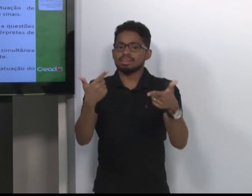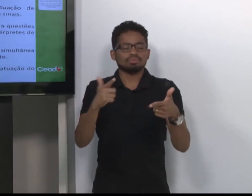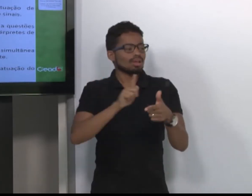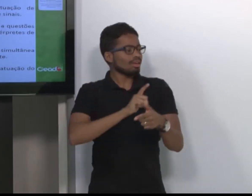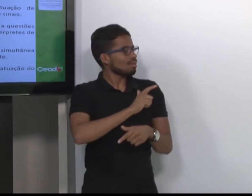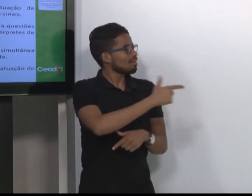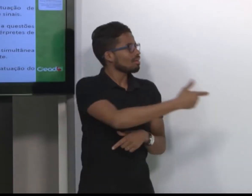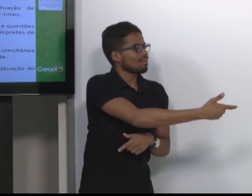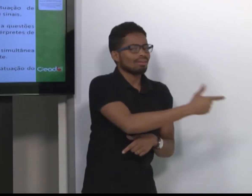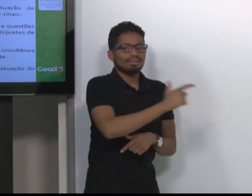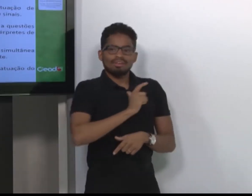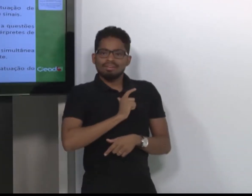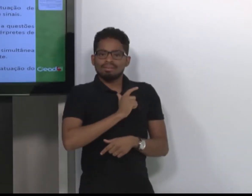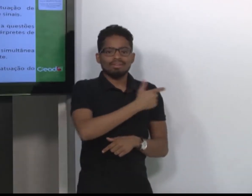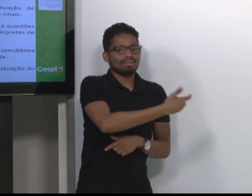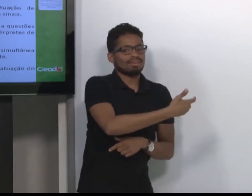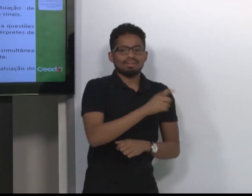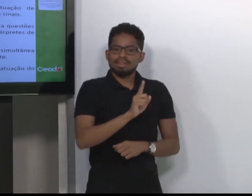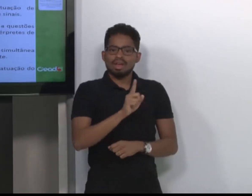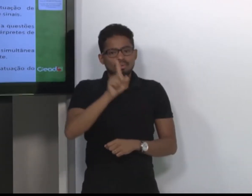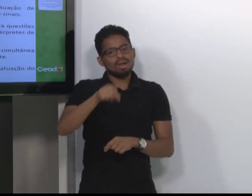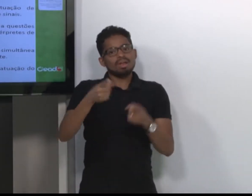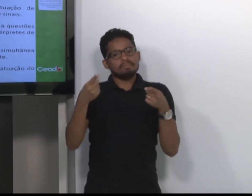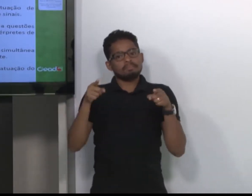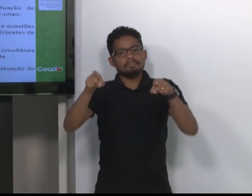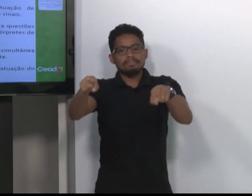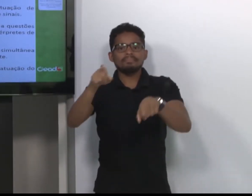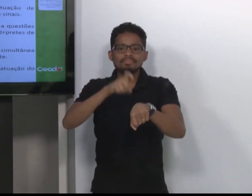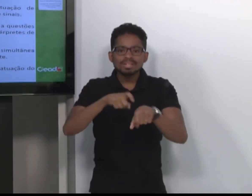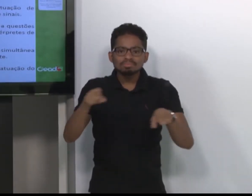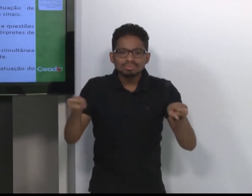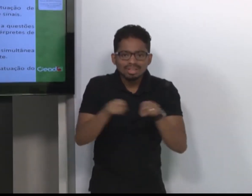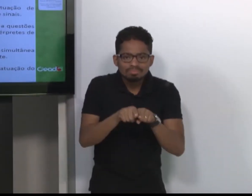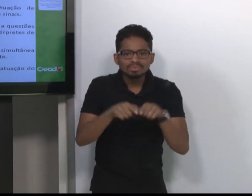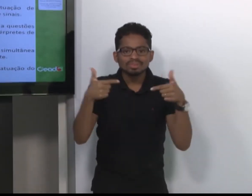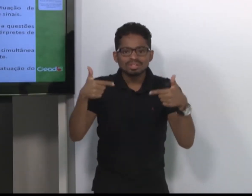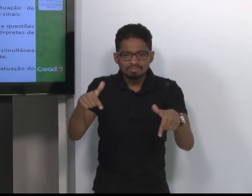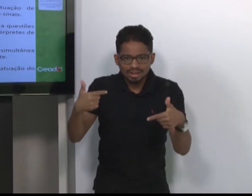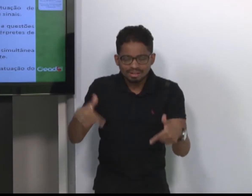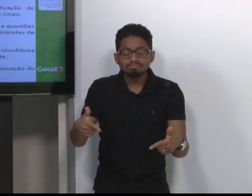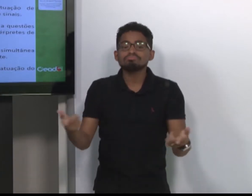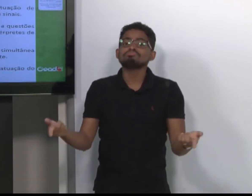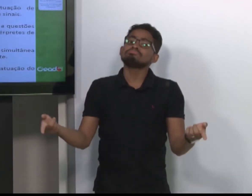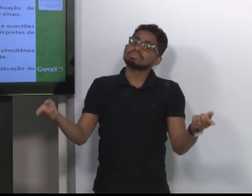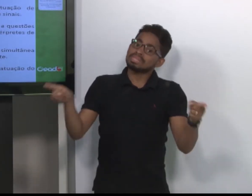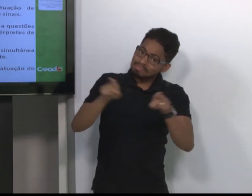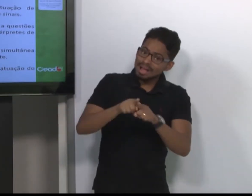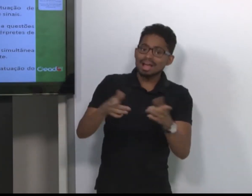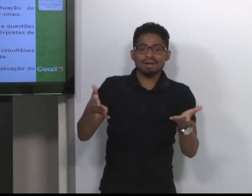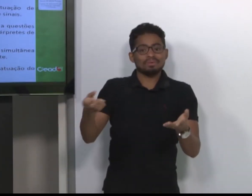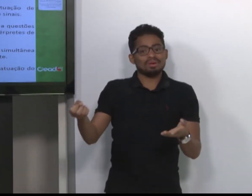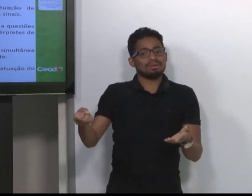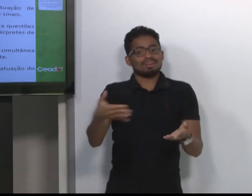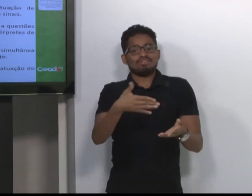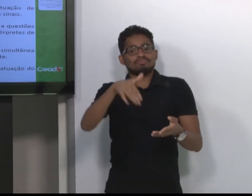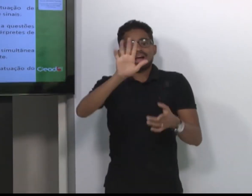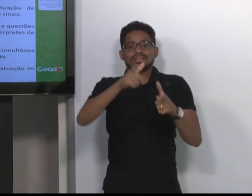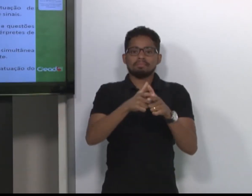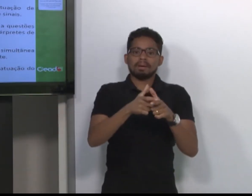tradução, a interpretação simultânea. Não há uma interpretação consecutiva, é